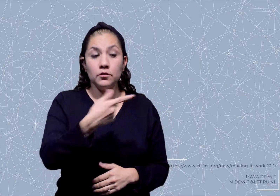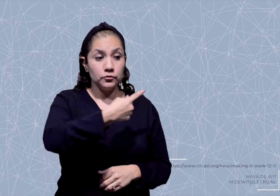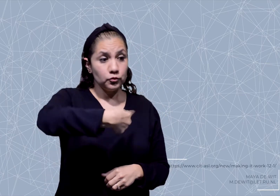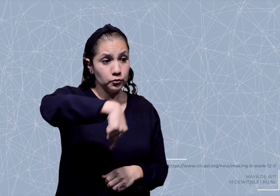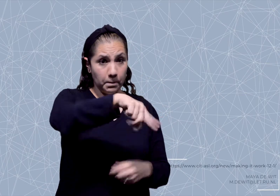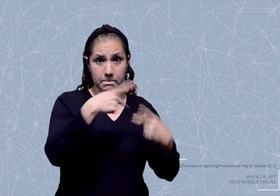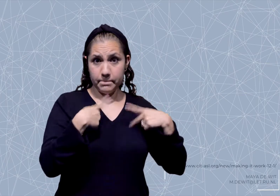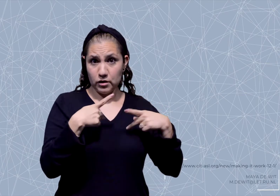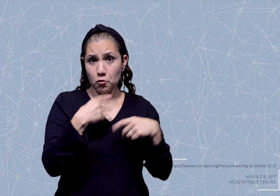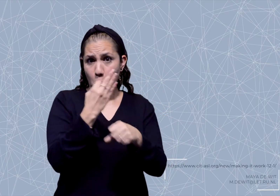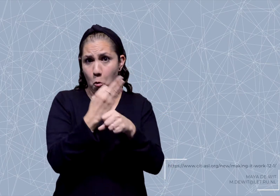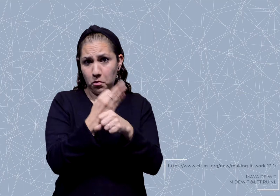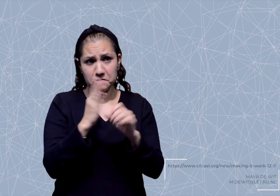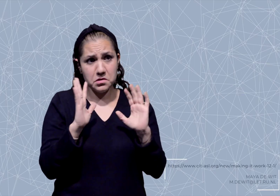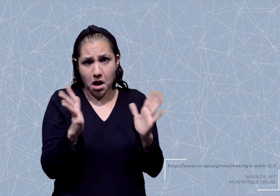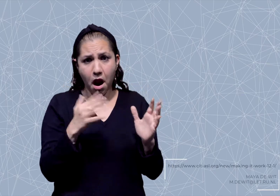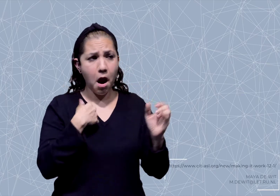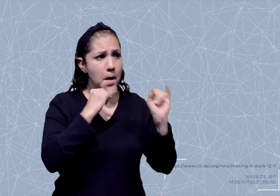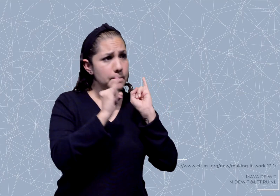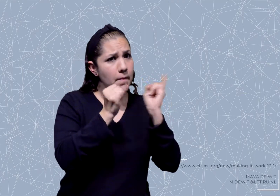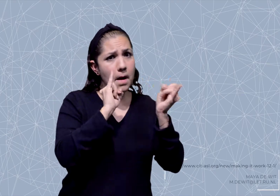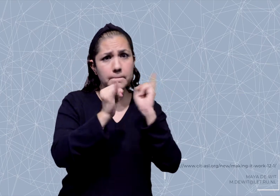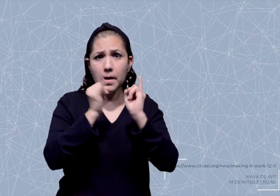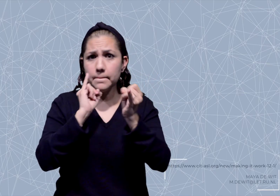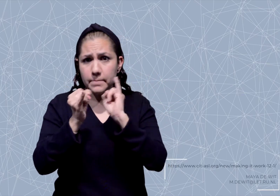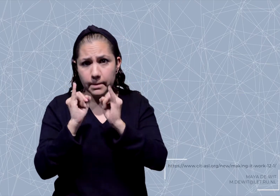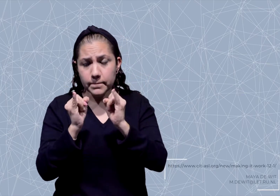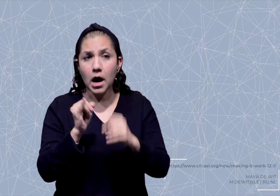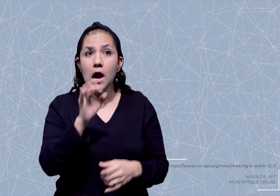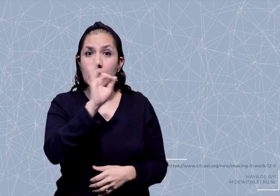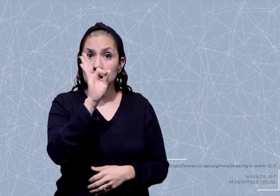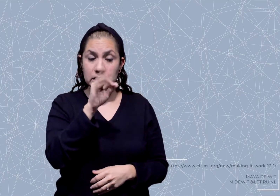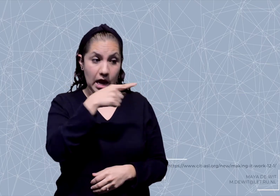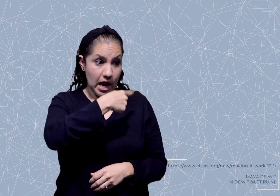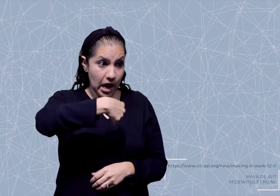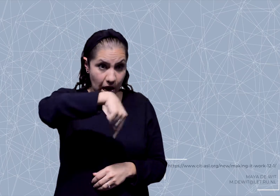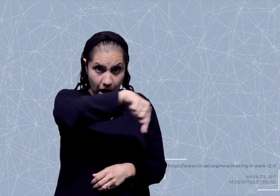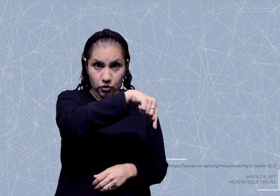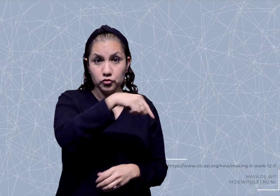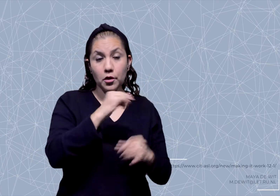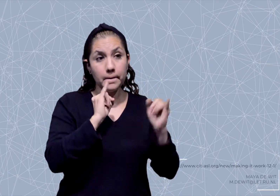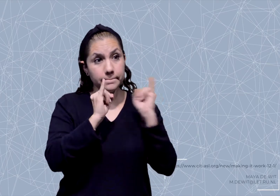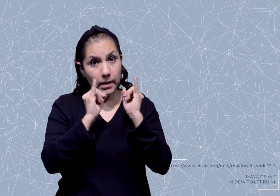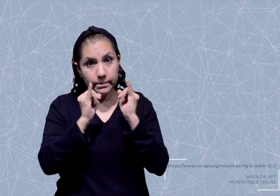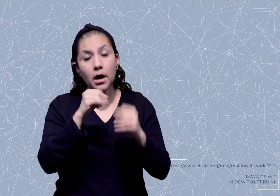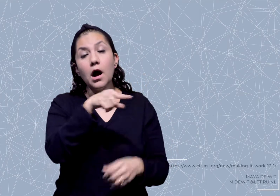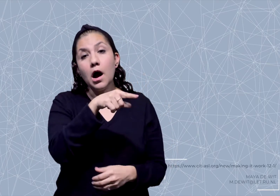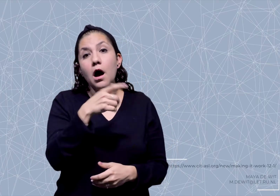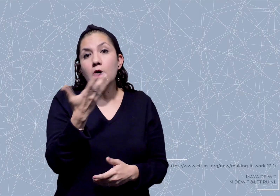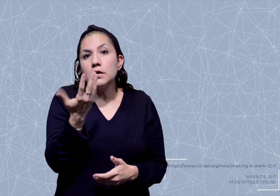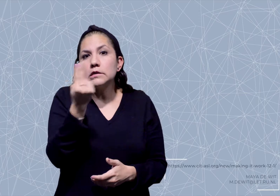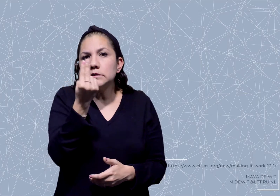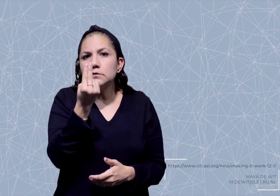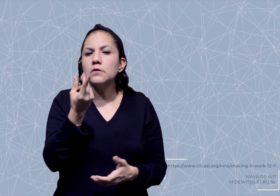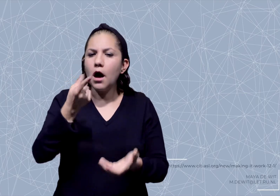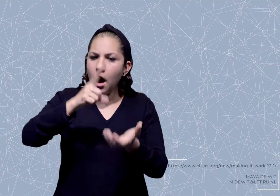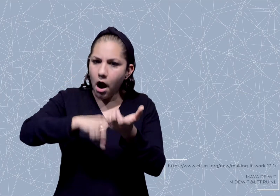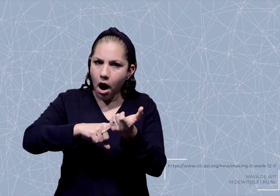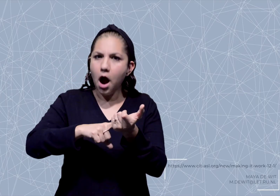Los intérpretes de lenguas de señas en activo deberían inscribirse a cursos de especialización sobre